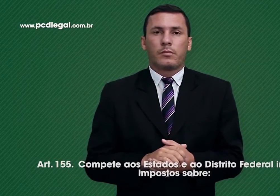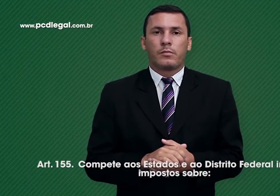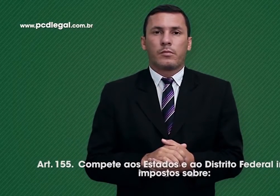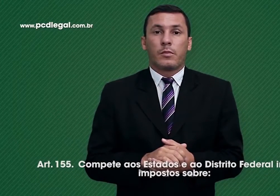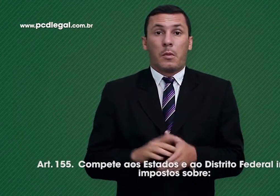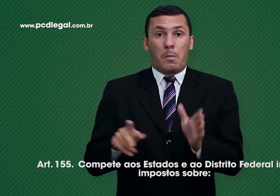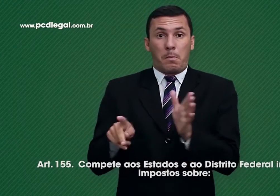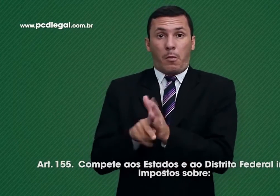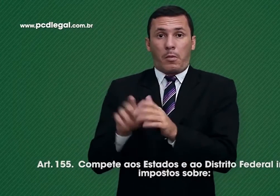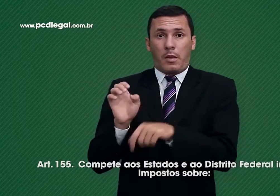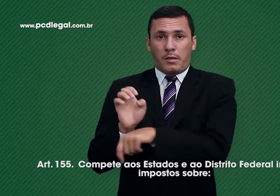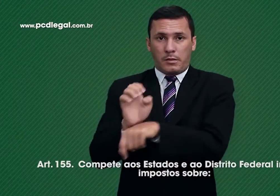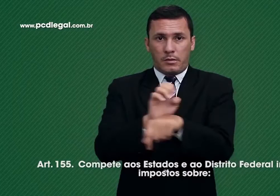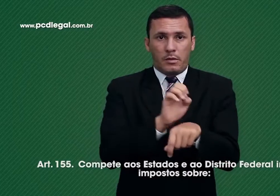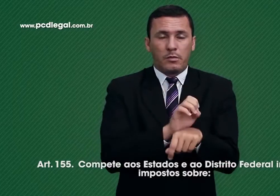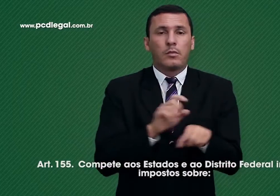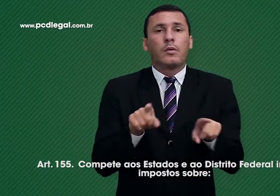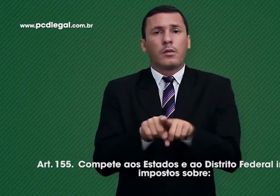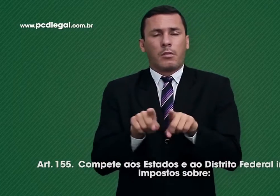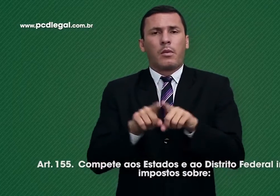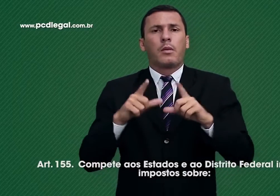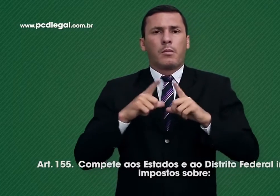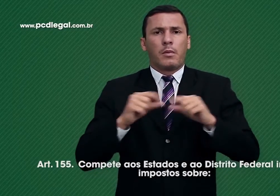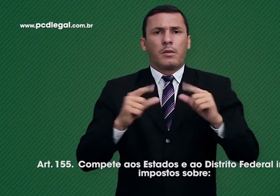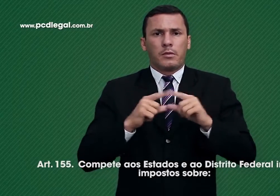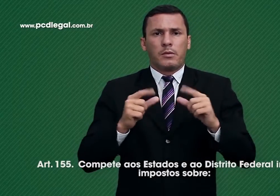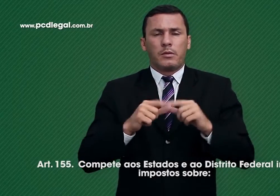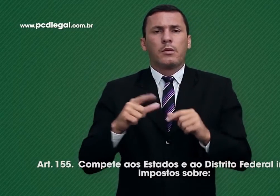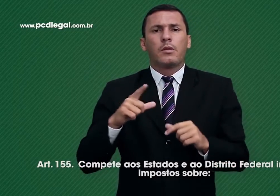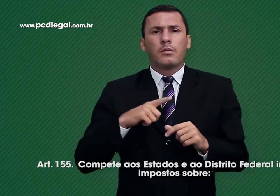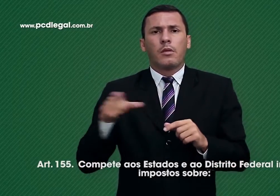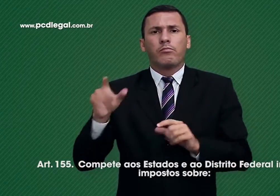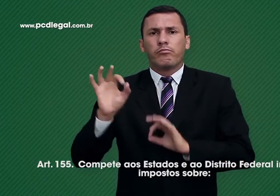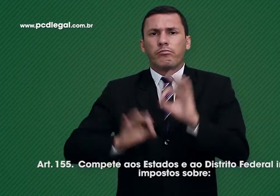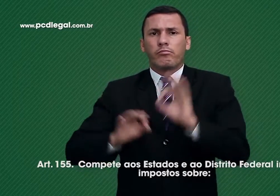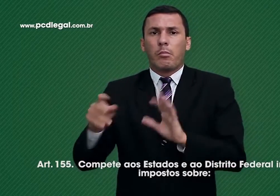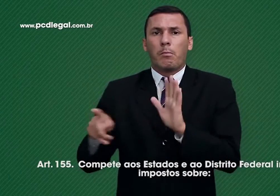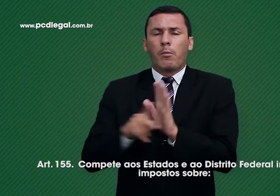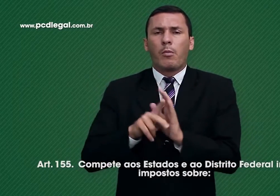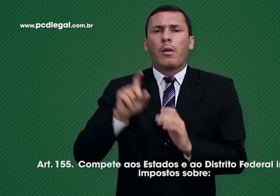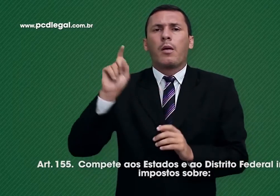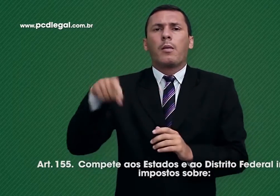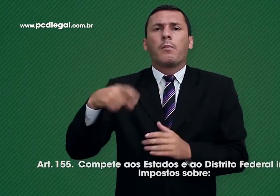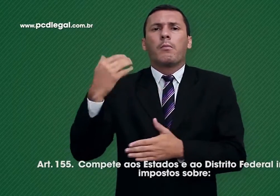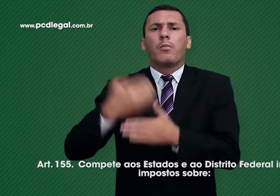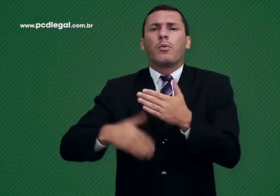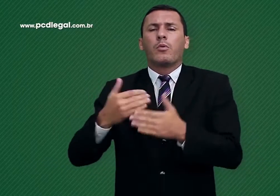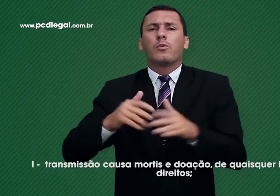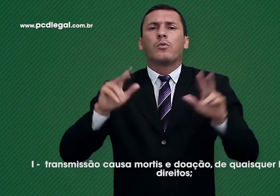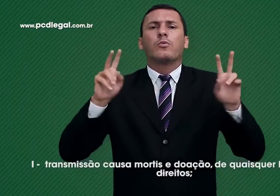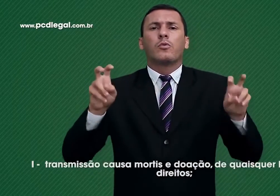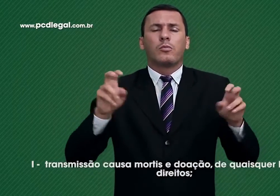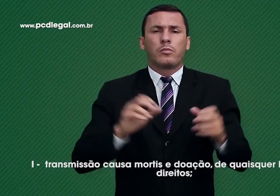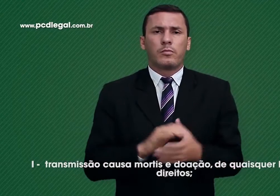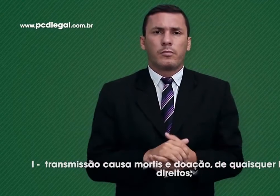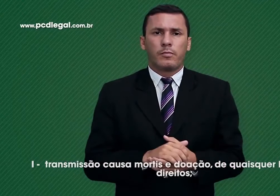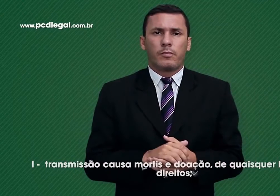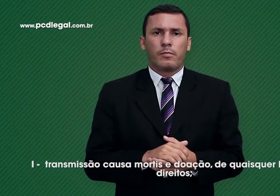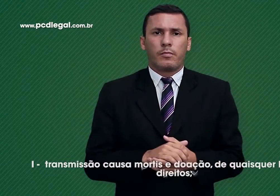155. Compete aos Estados e ao Distrito Federal instituir impostos sobre